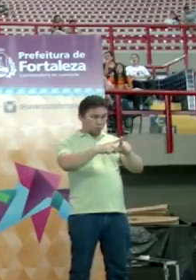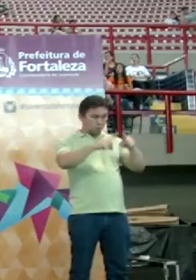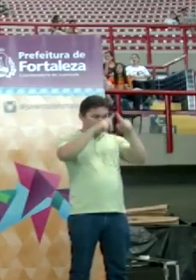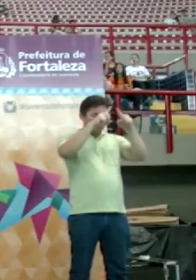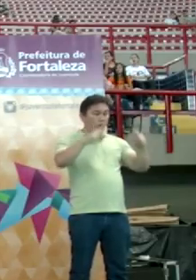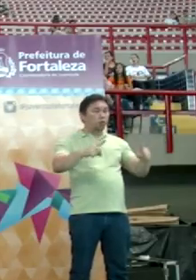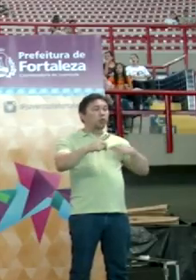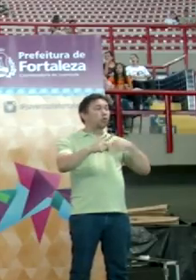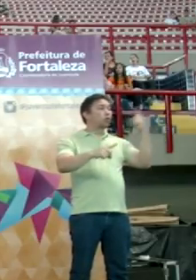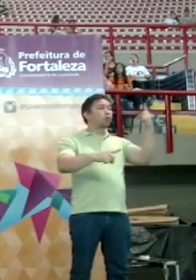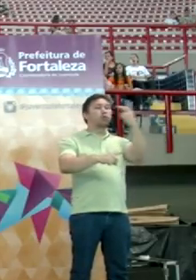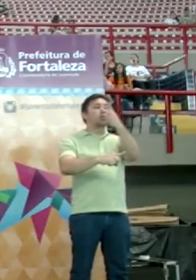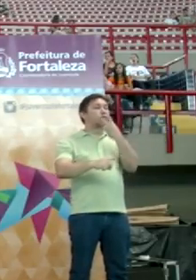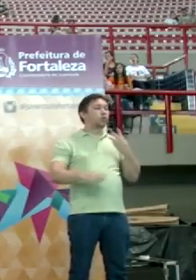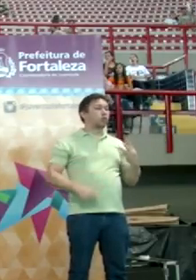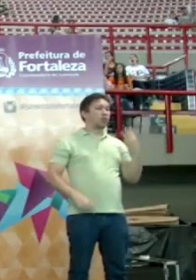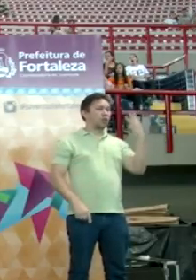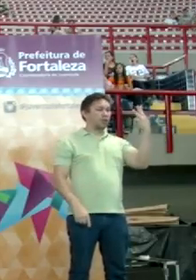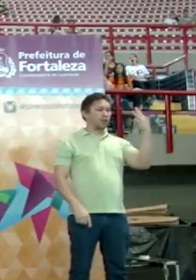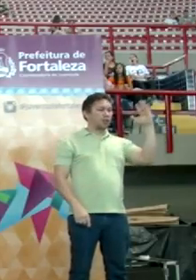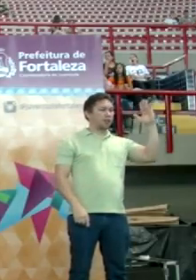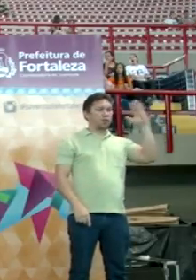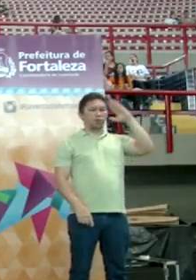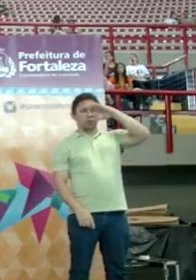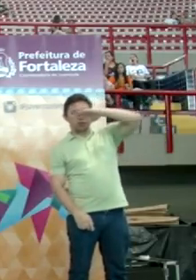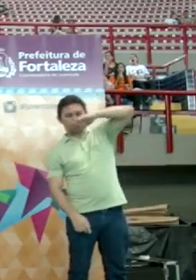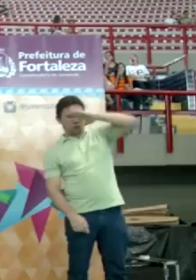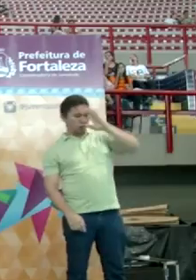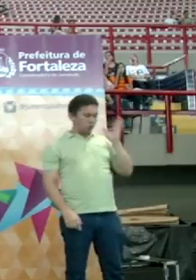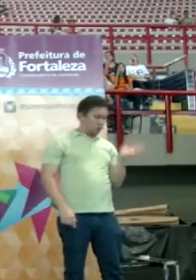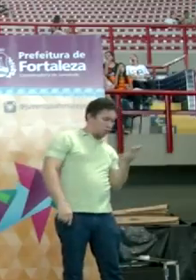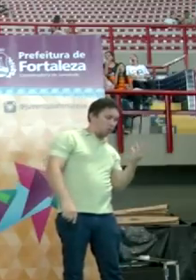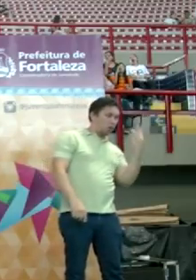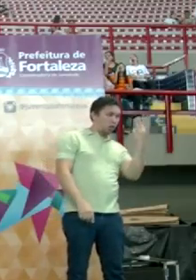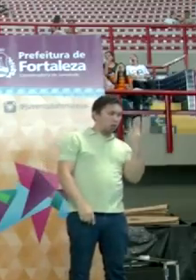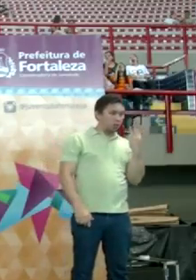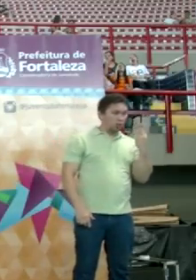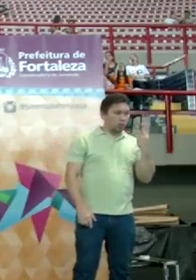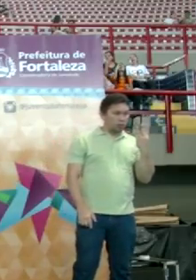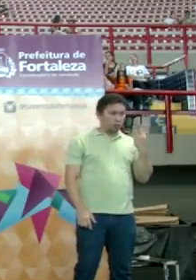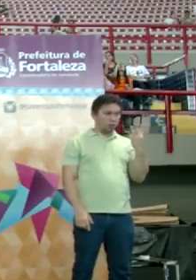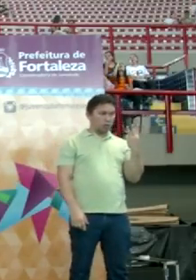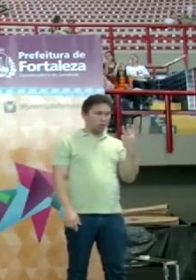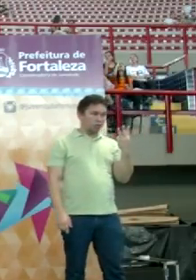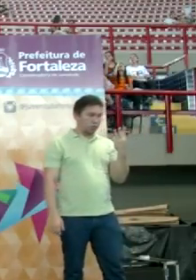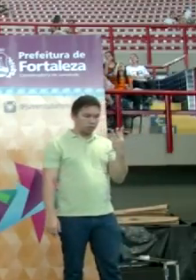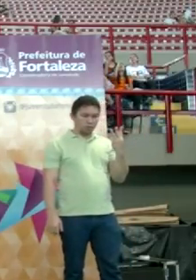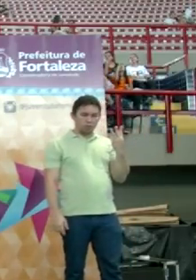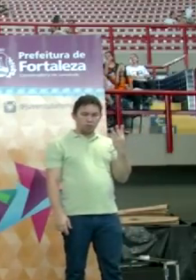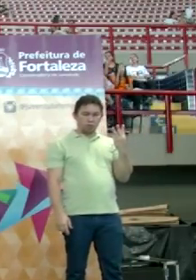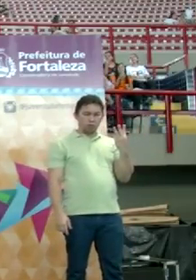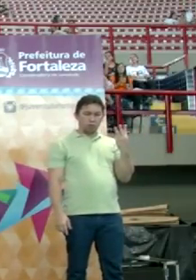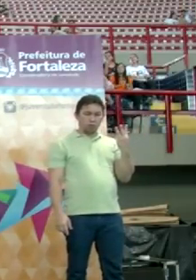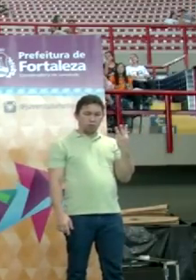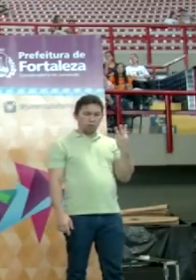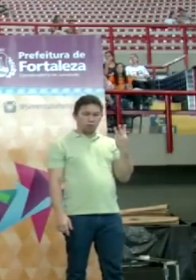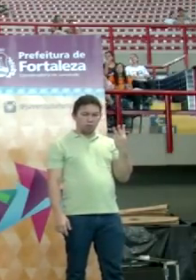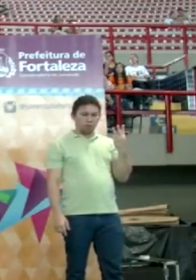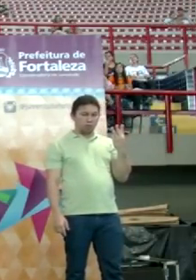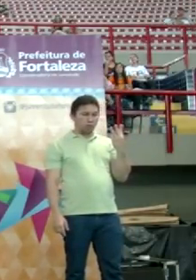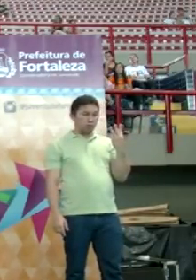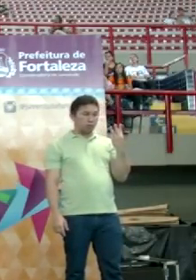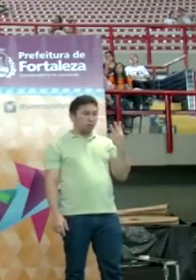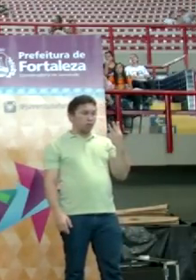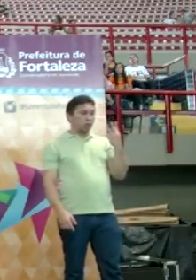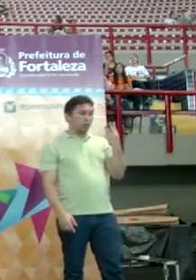triângulo tem quantos lados? 3. Quando eu pegar esse triângulo e jogar, por exemplo, na coberta